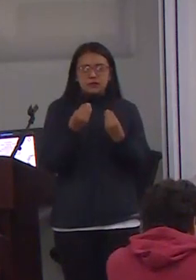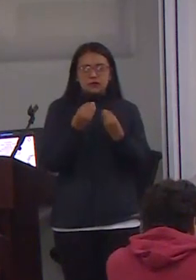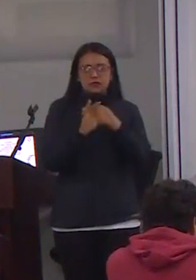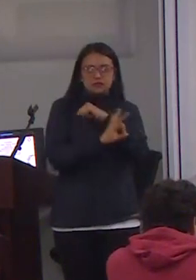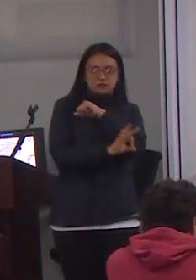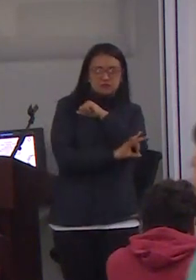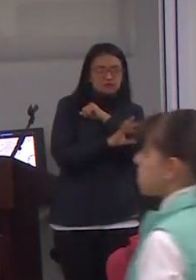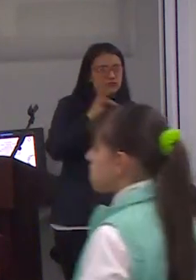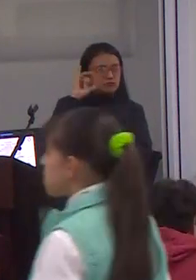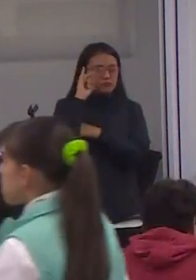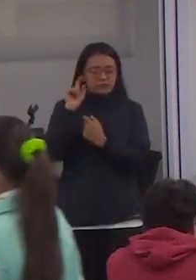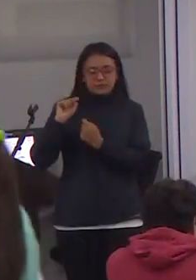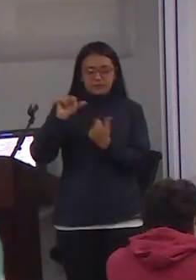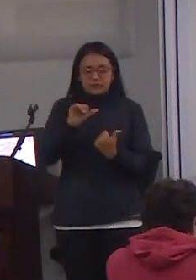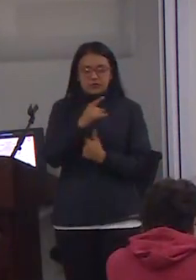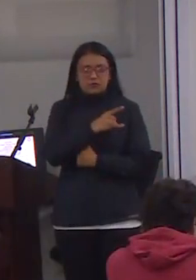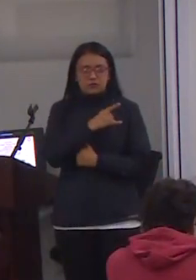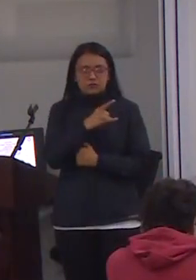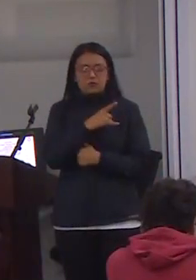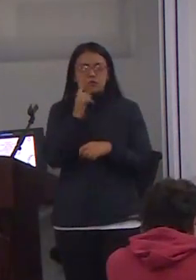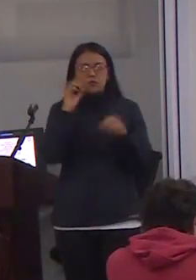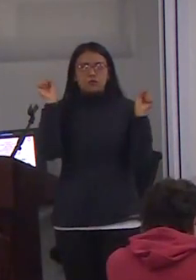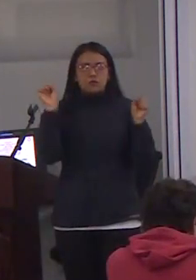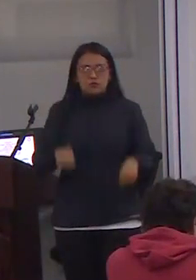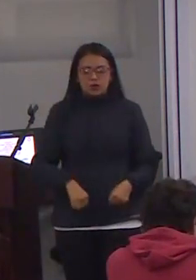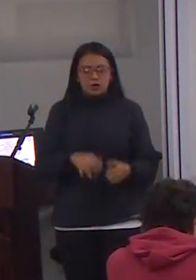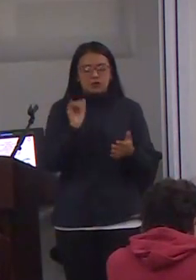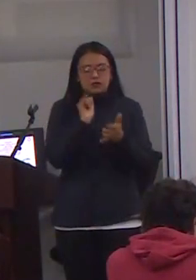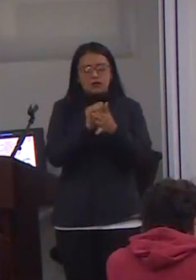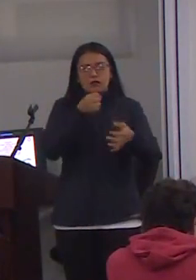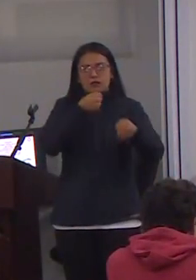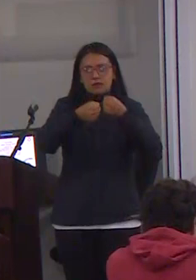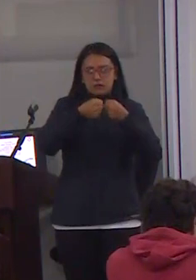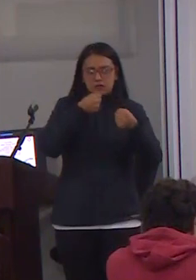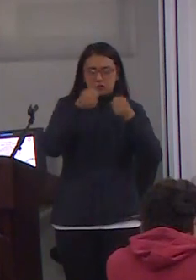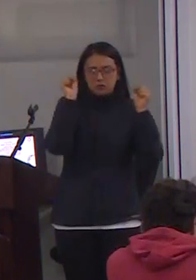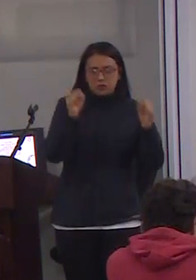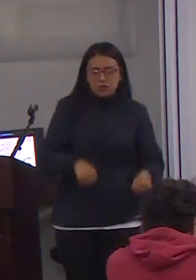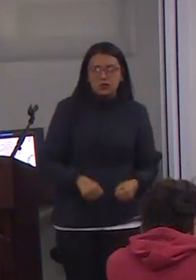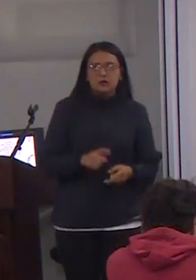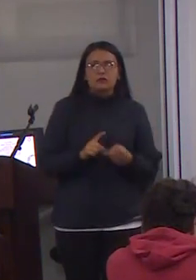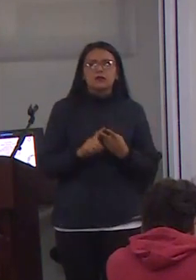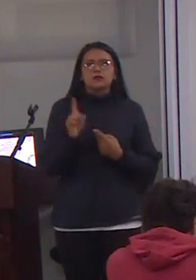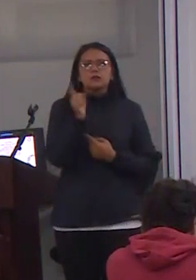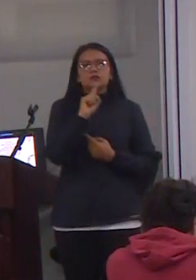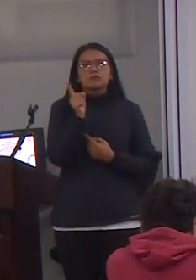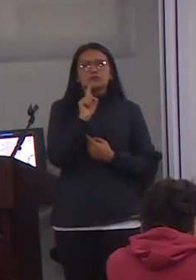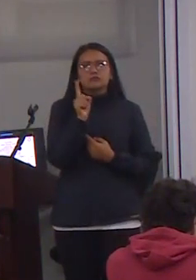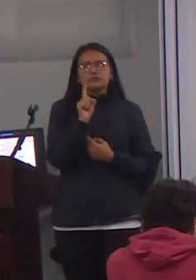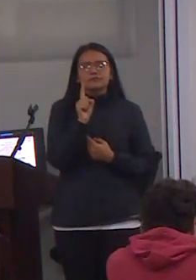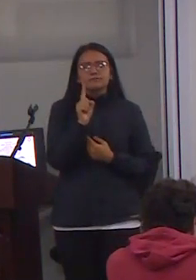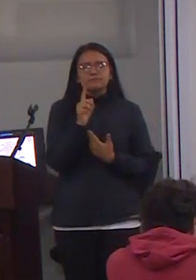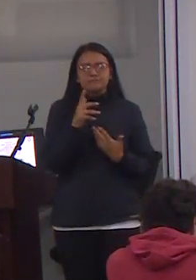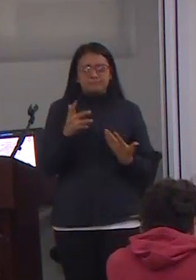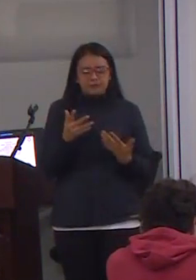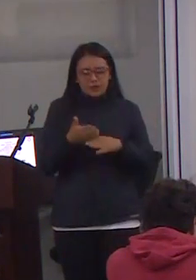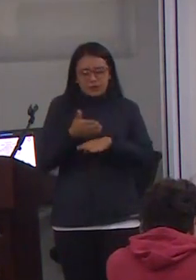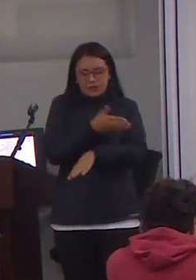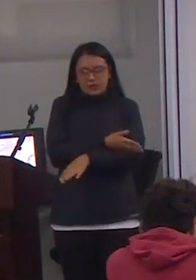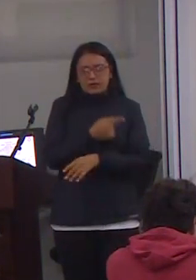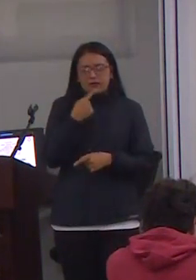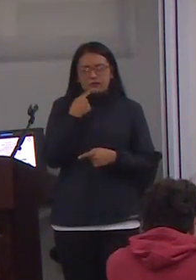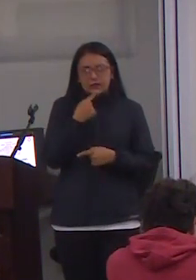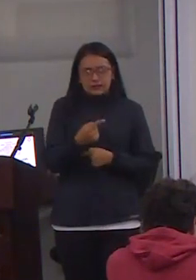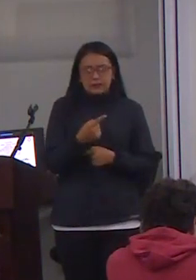psicólogos de bienestar puedan hacer la entrevista no como tal como decían